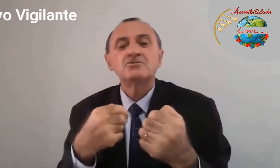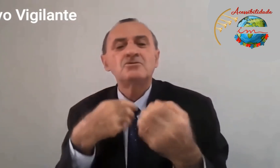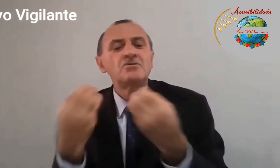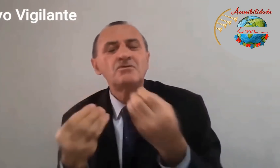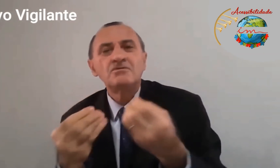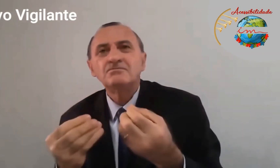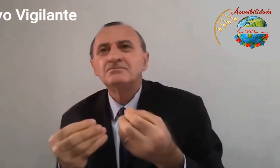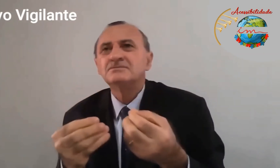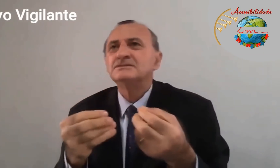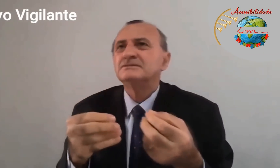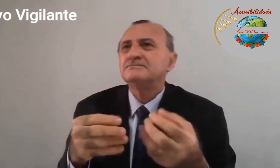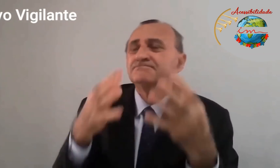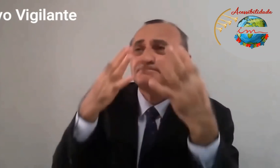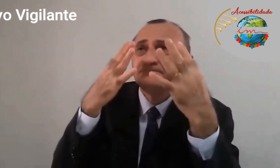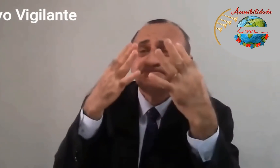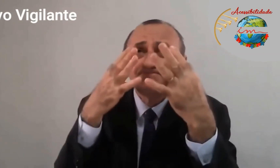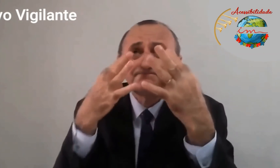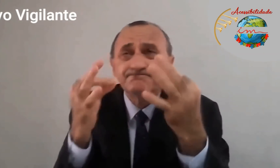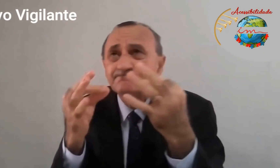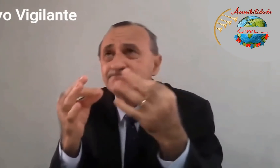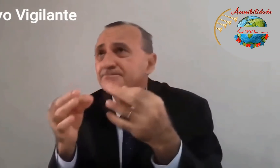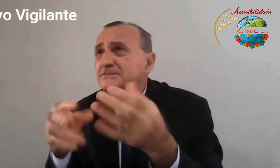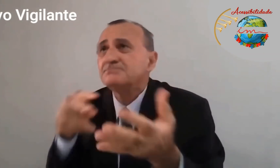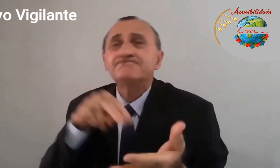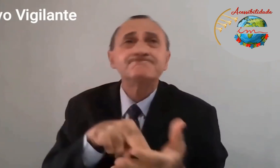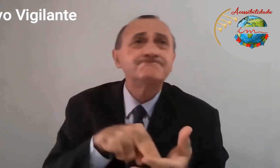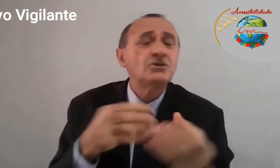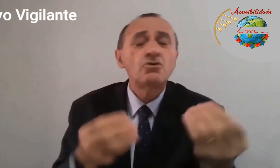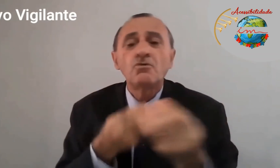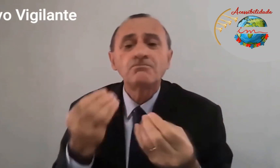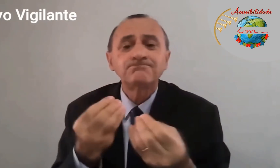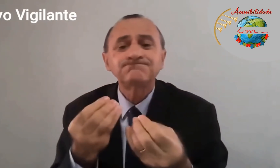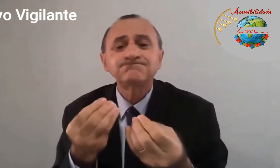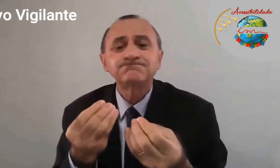como? Como assim atento? Como assim firme?